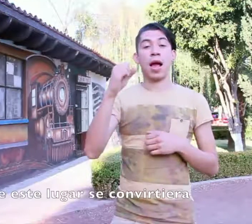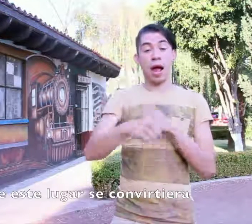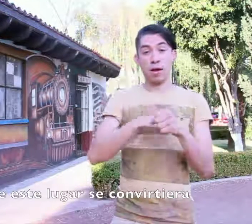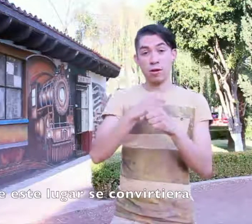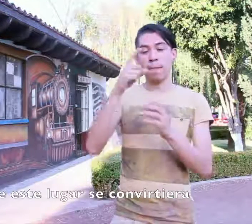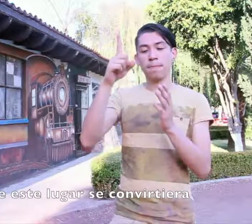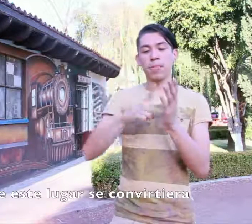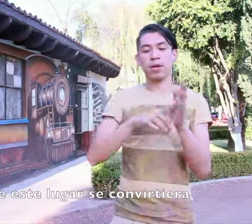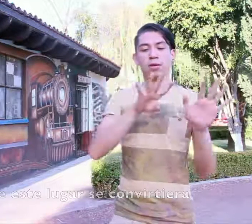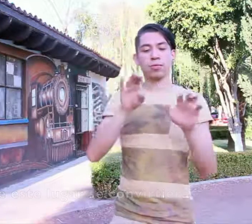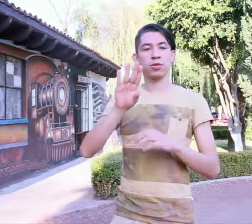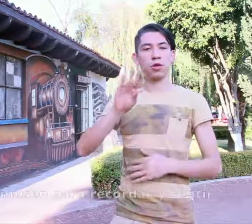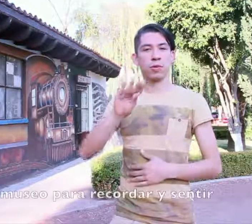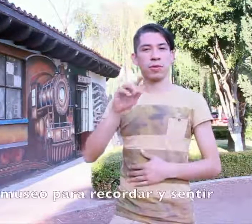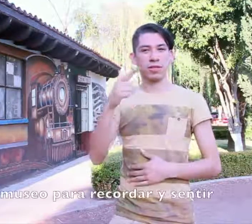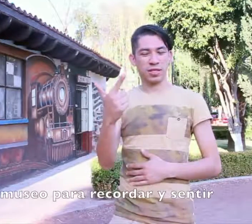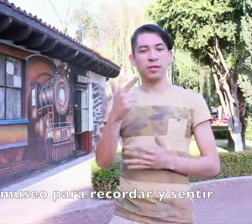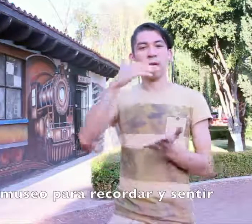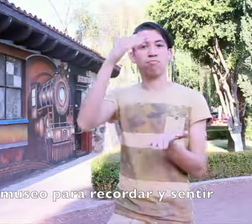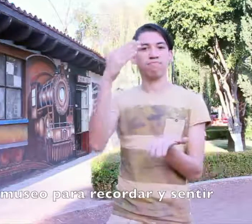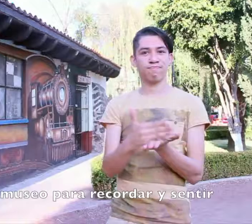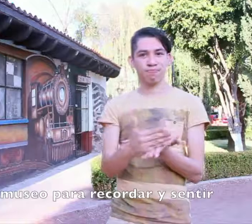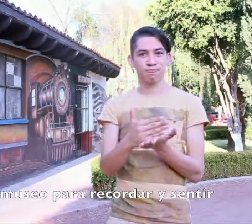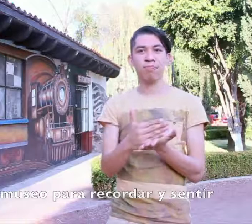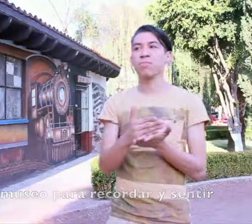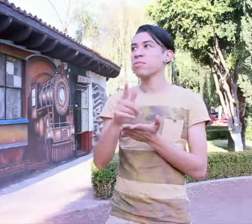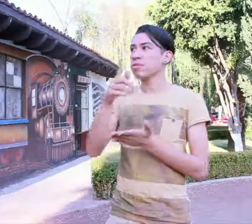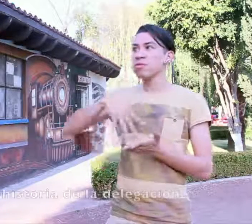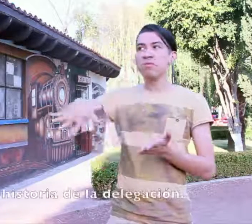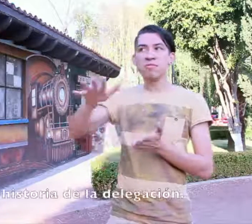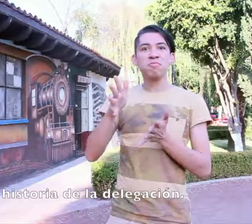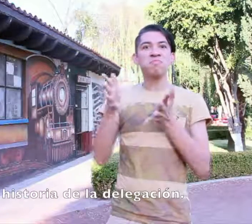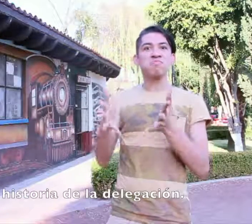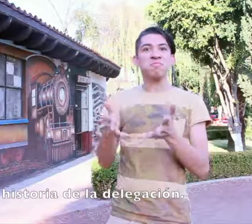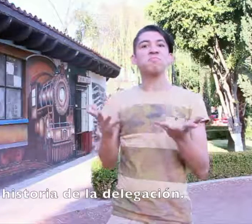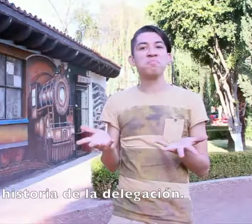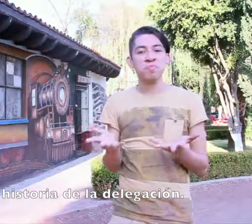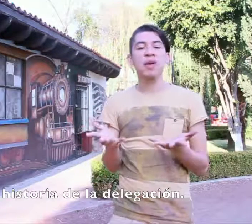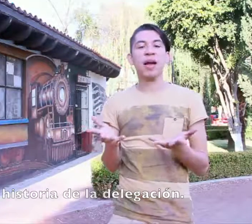se convirtiera en un museo para recordar y sentir la historia de la delegación.